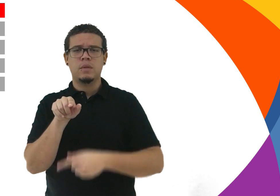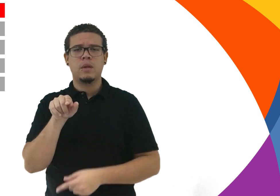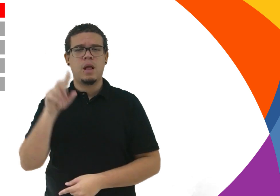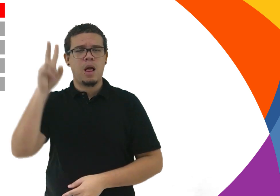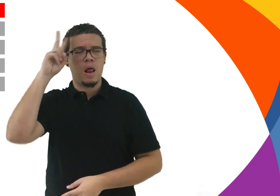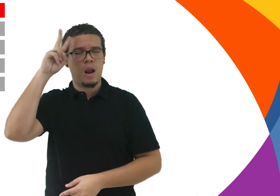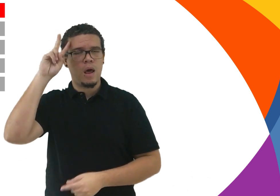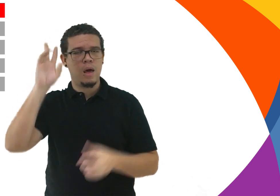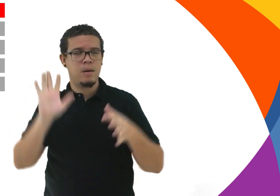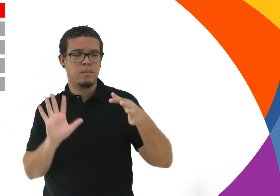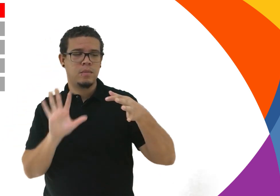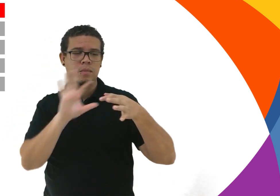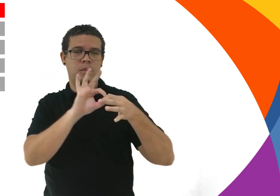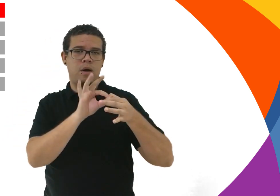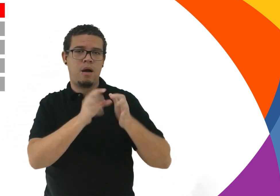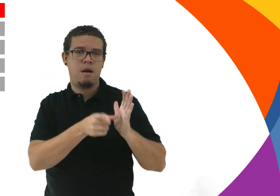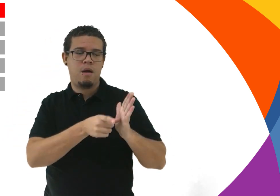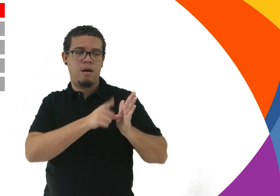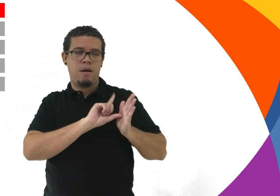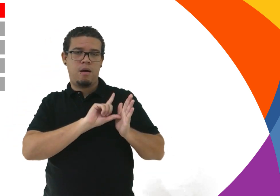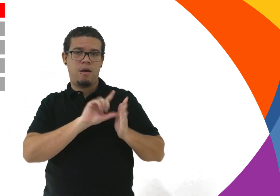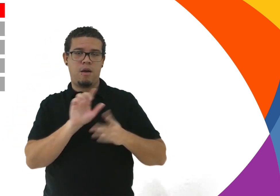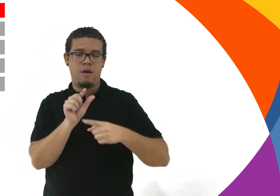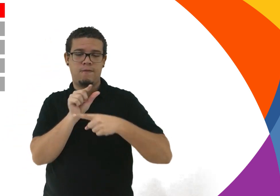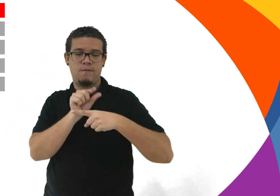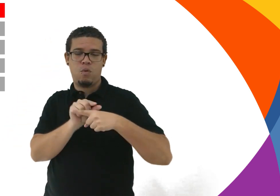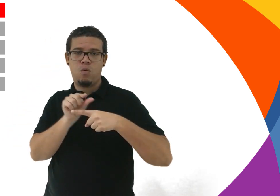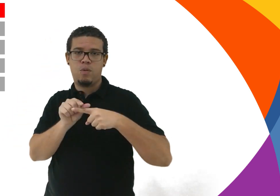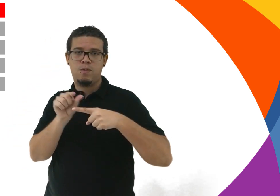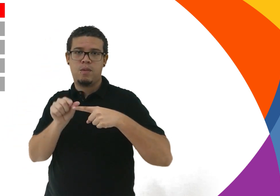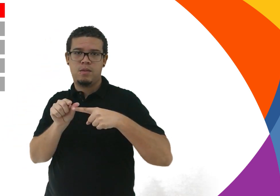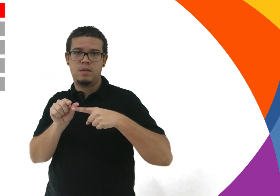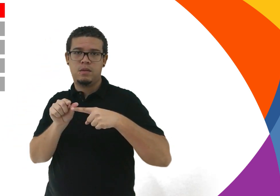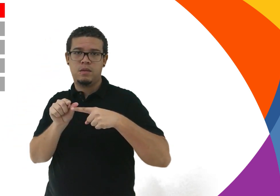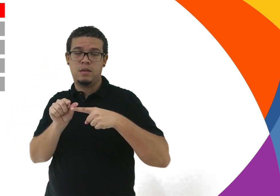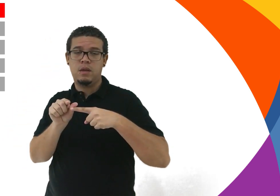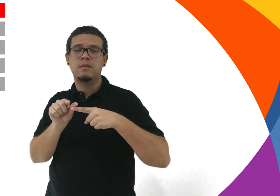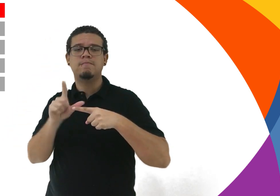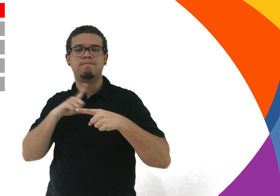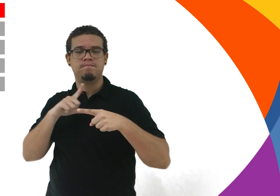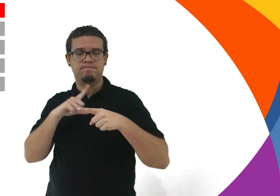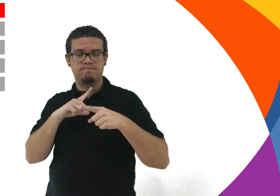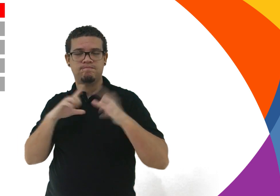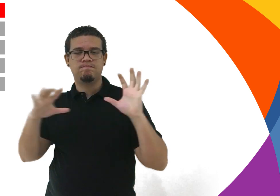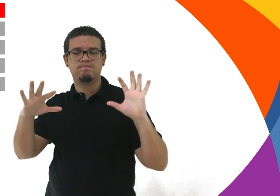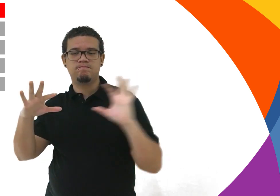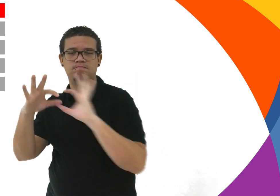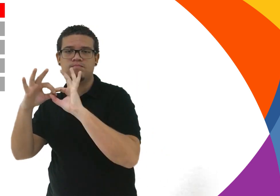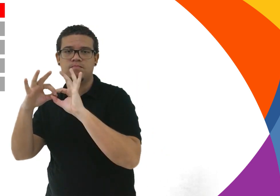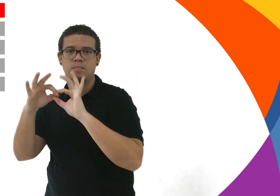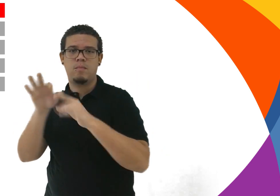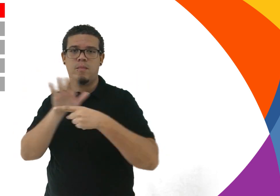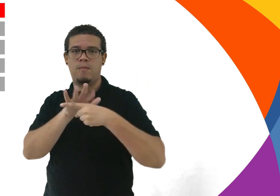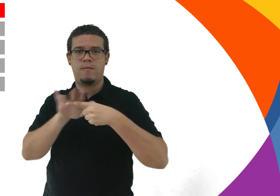Fonologia. Lembra que expliquei anteriormente sobre a fonética? Pois bem, ambas estão